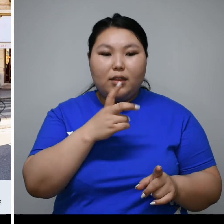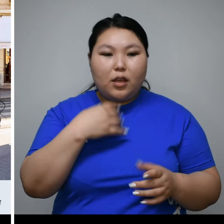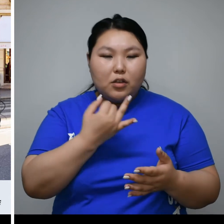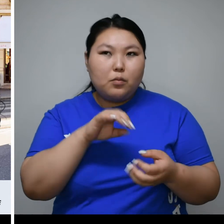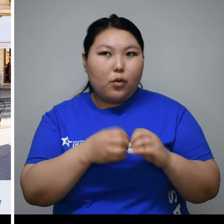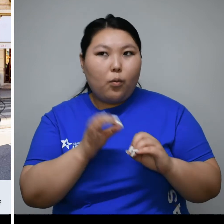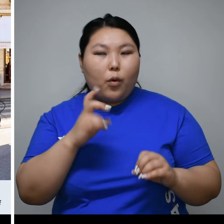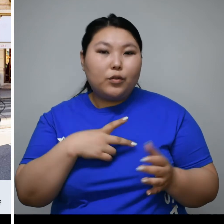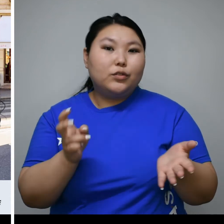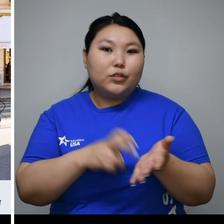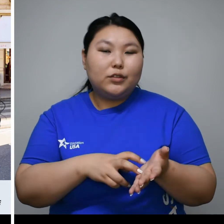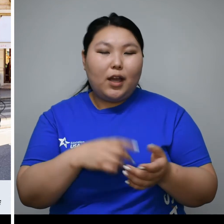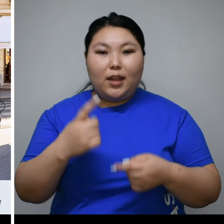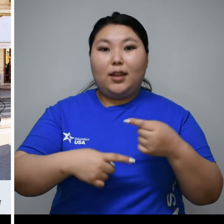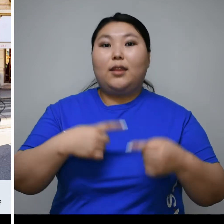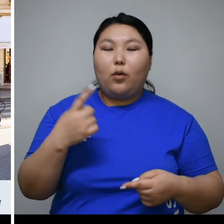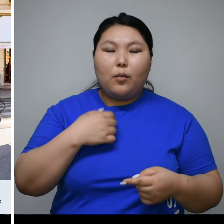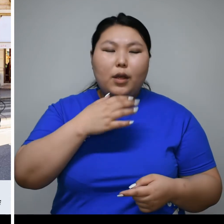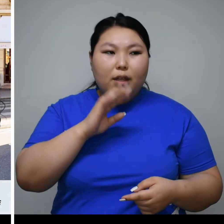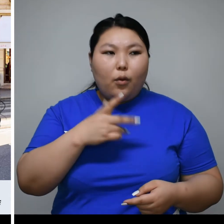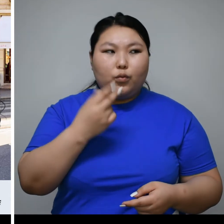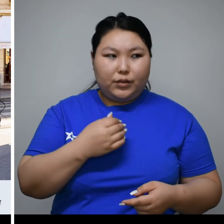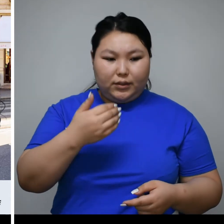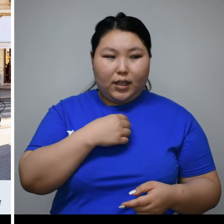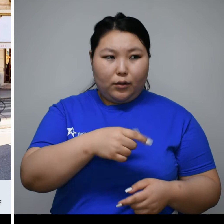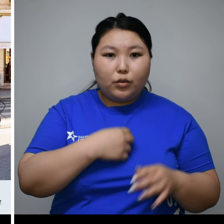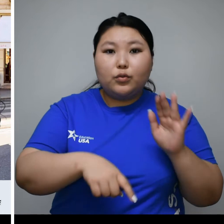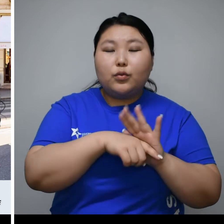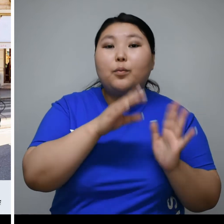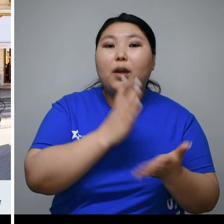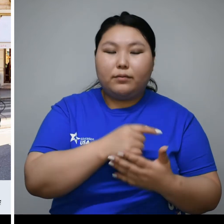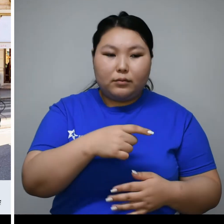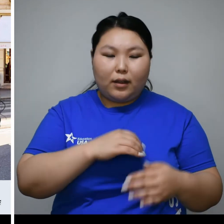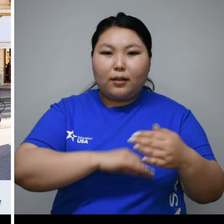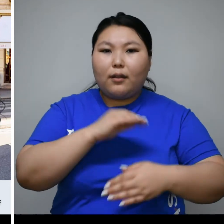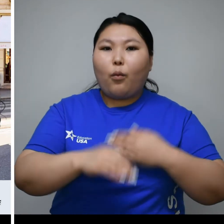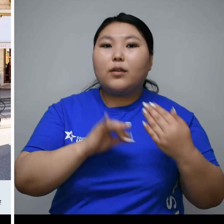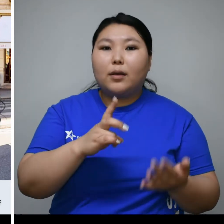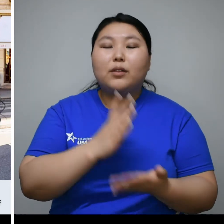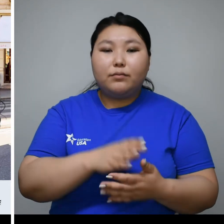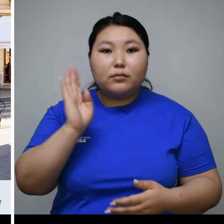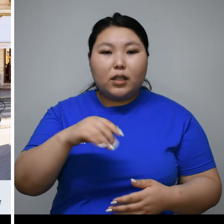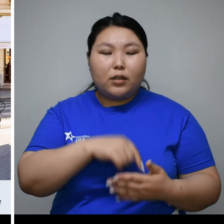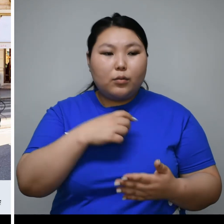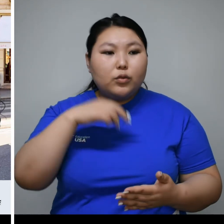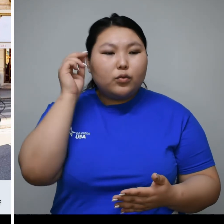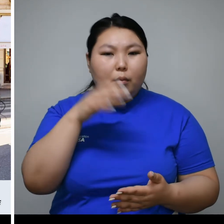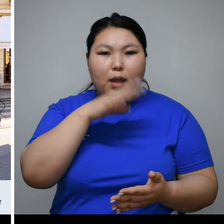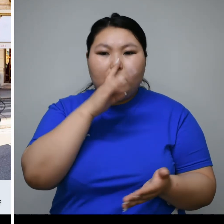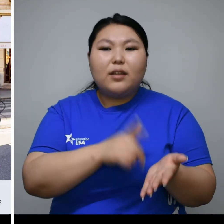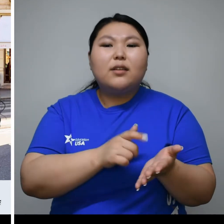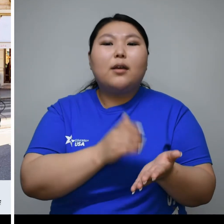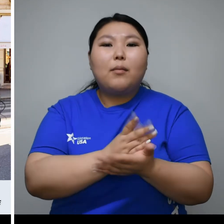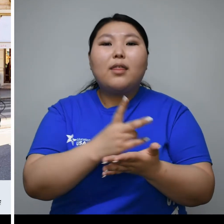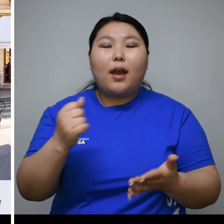тэтгэлэгт ингэе биччихвэл би тэнцчиндээ гэхээс илүүтэйгээр би үнэхээр надаа энэ сул тал байна, надаа энэ давуу тал байна. Тийм болохоор надаа энийгээр сурах би